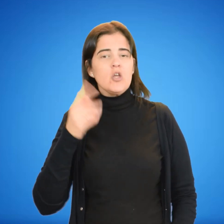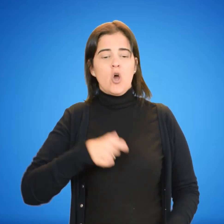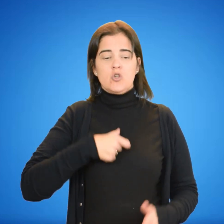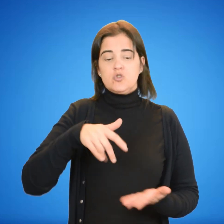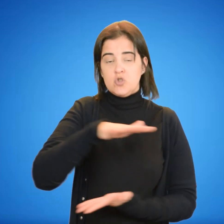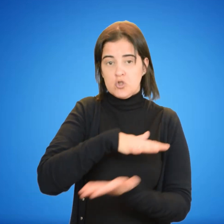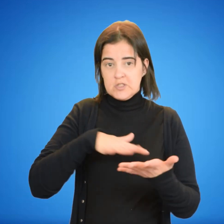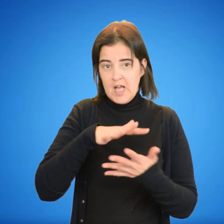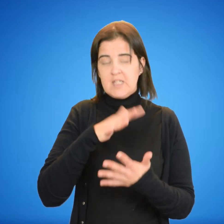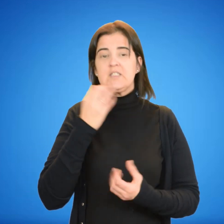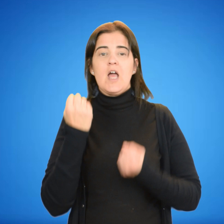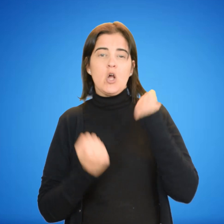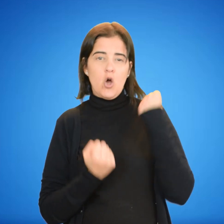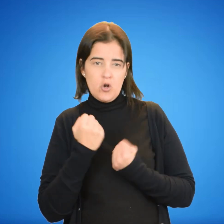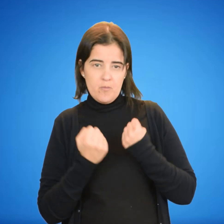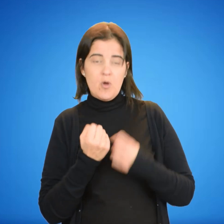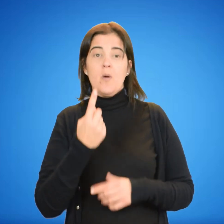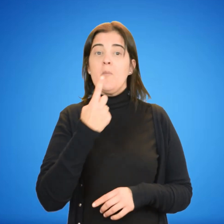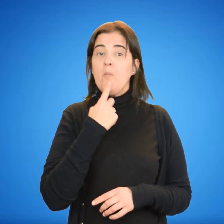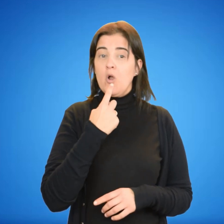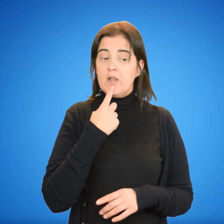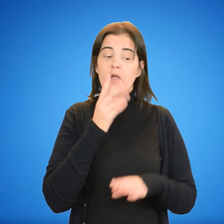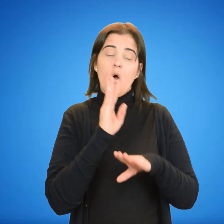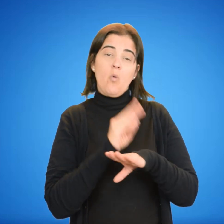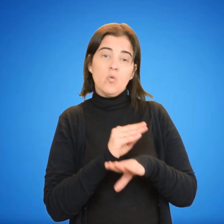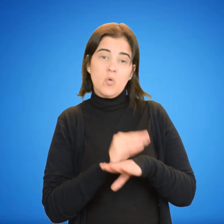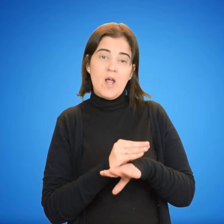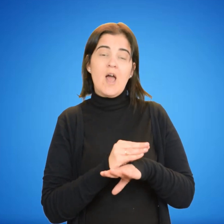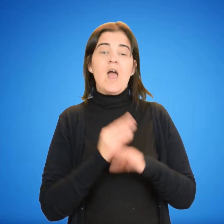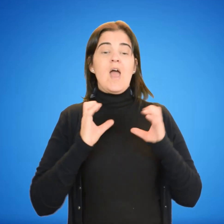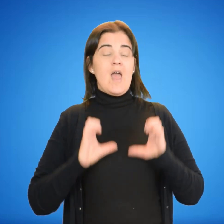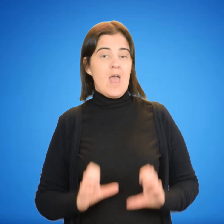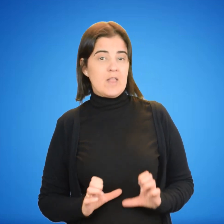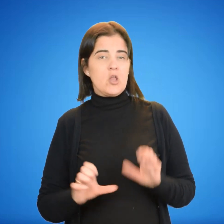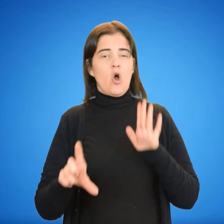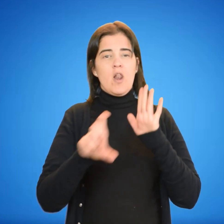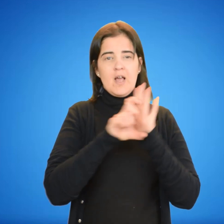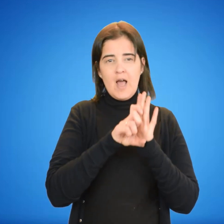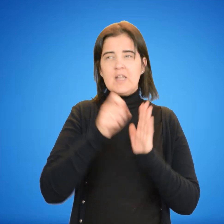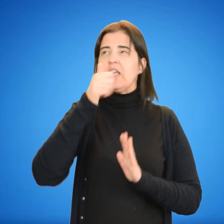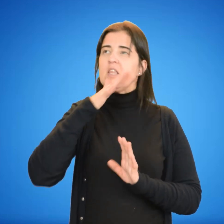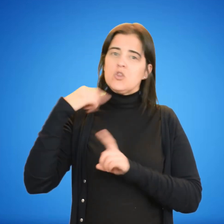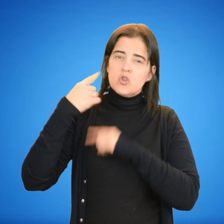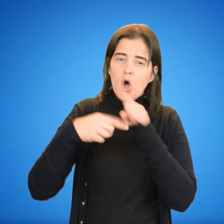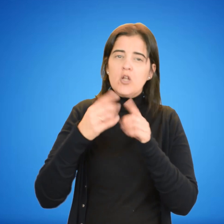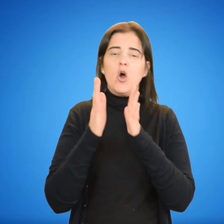económicos políticos culturales éticos legales históricos religiosos y